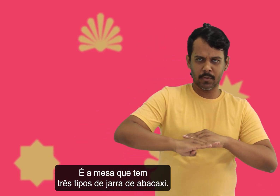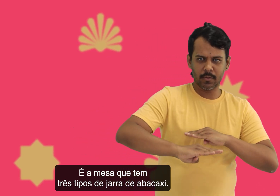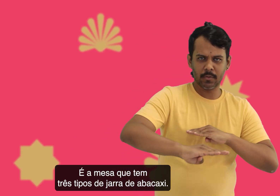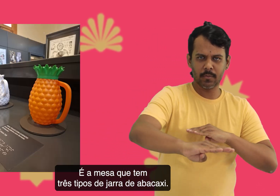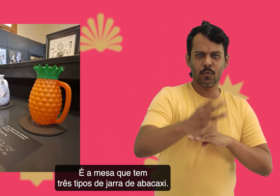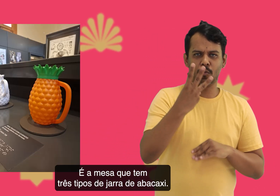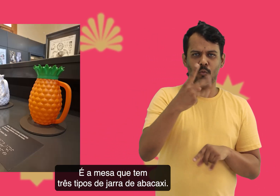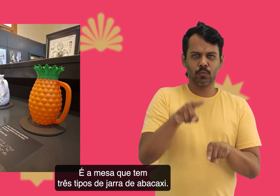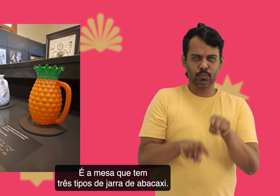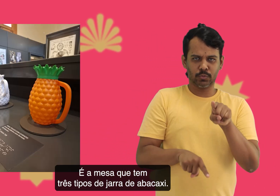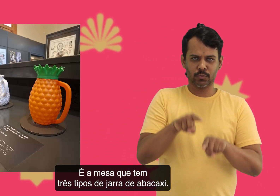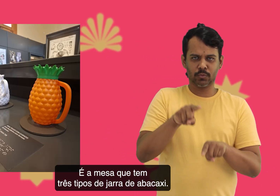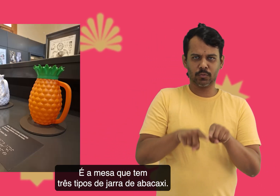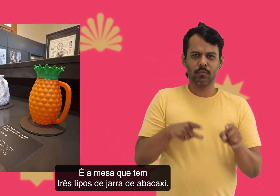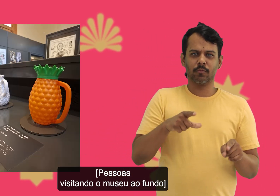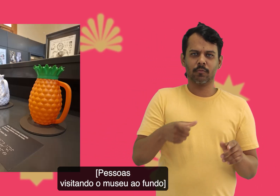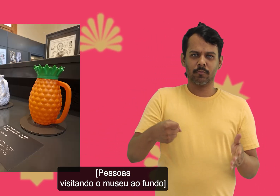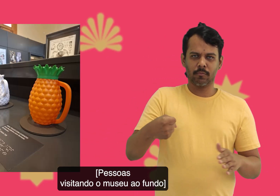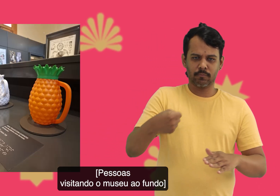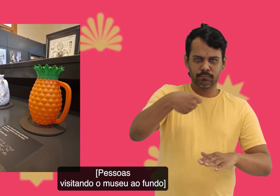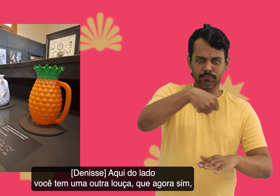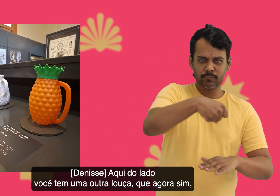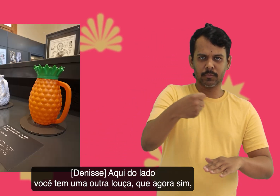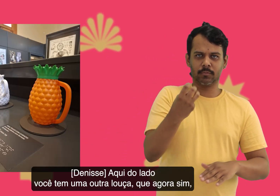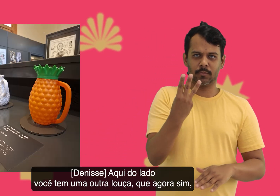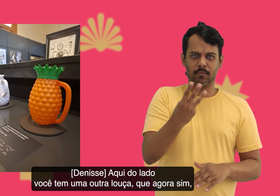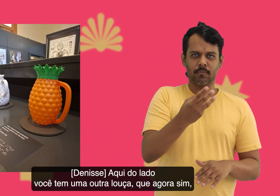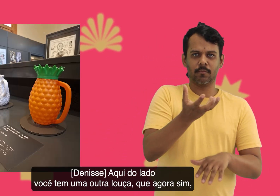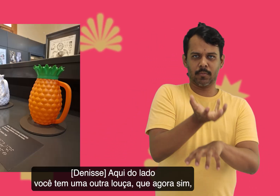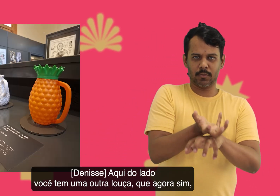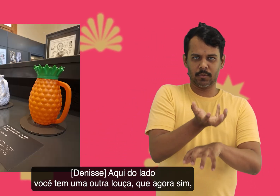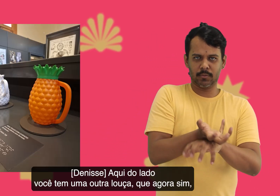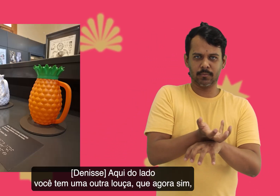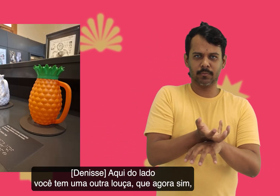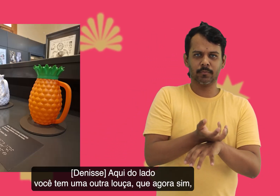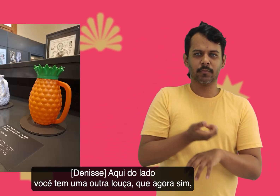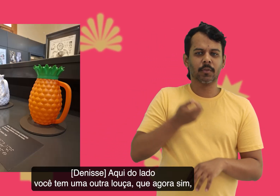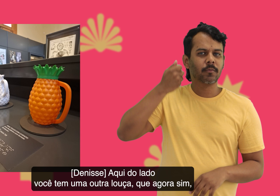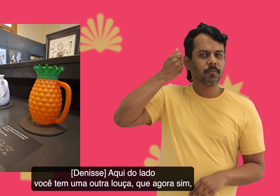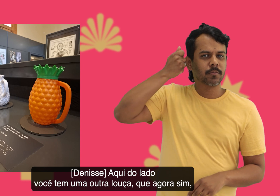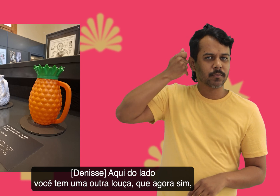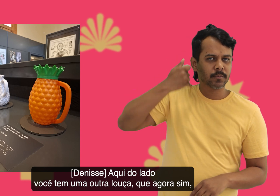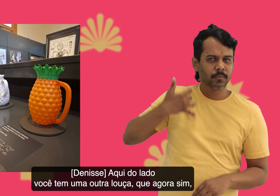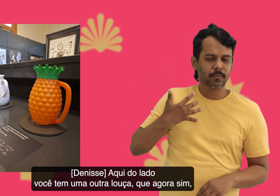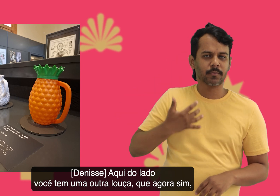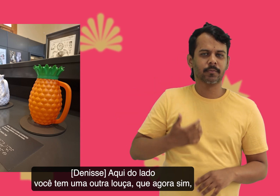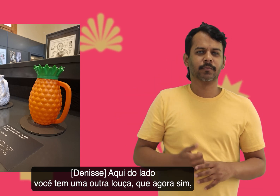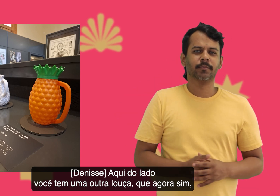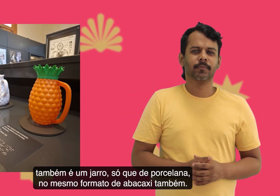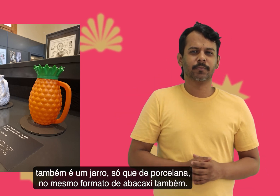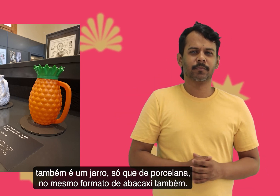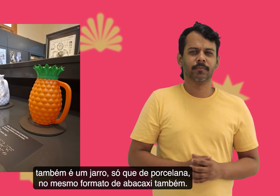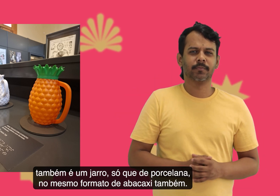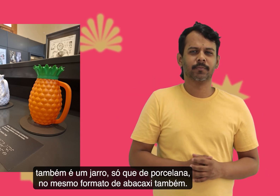tem 3 tipos de jarra de abacaxi. Aí aqui do lado você tem outra louça, que é assim, também,